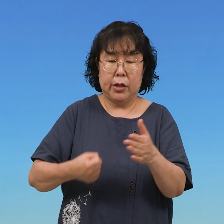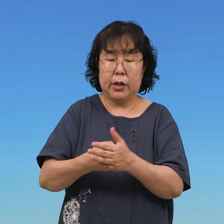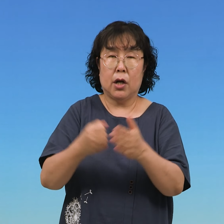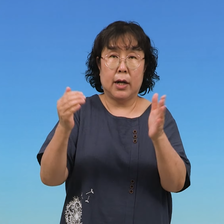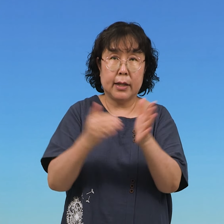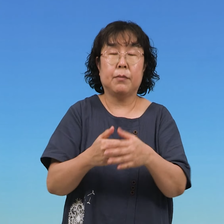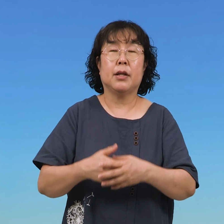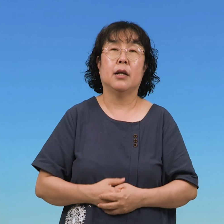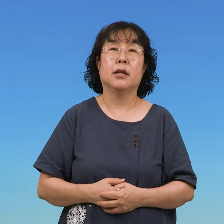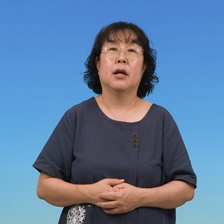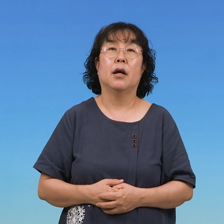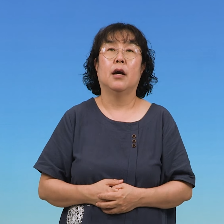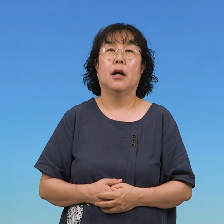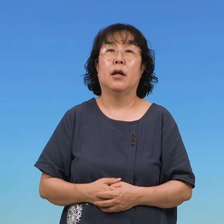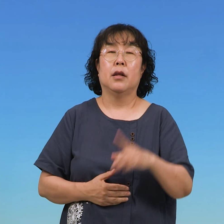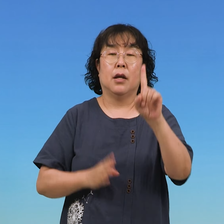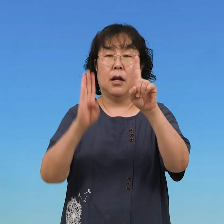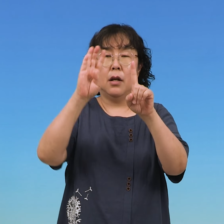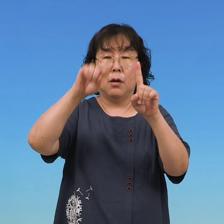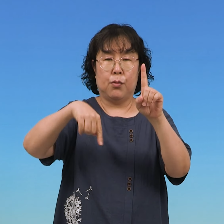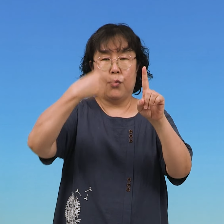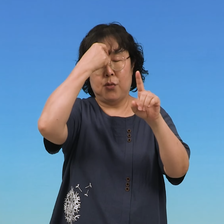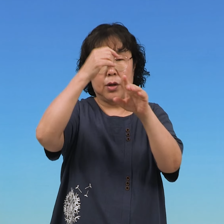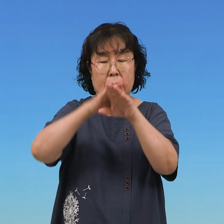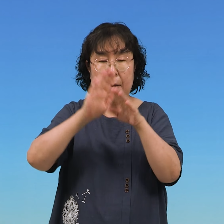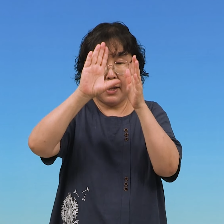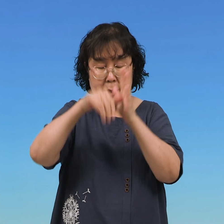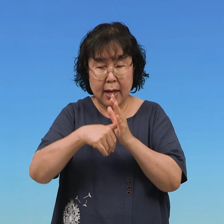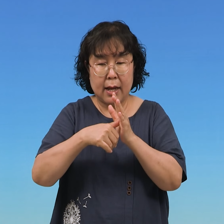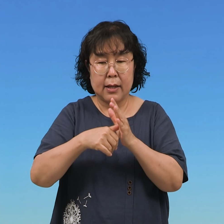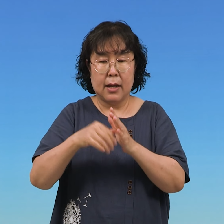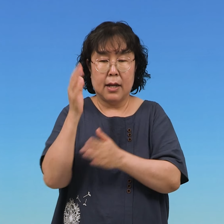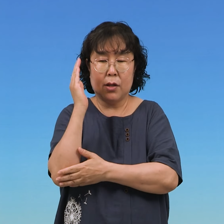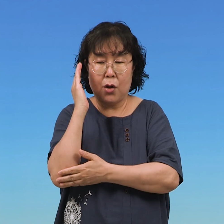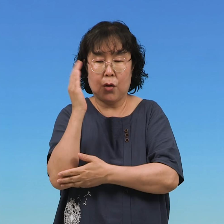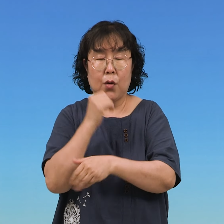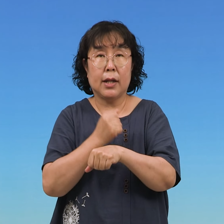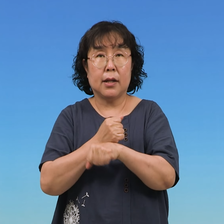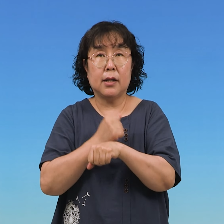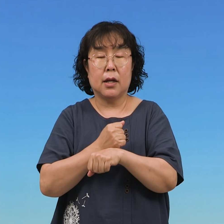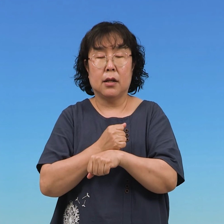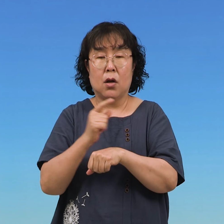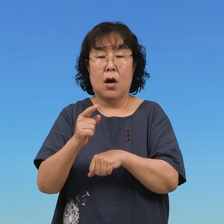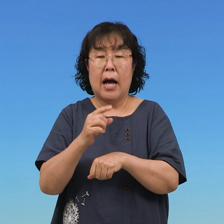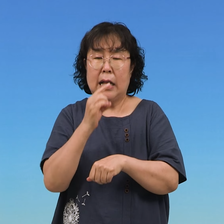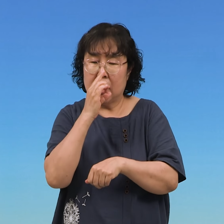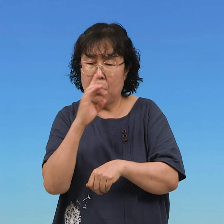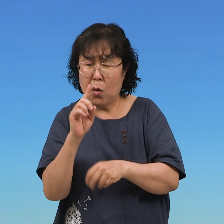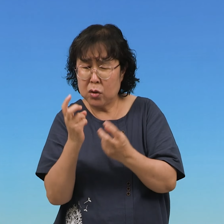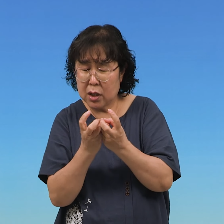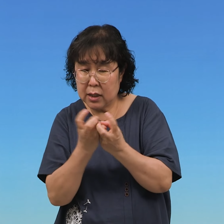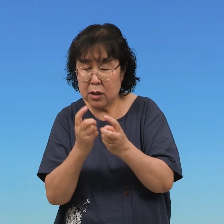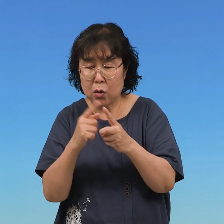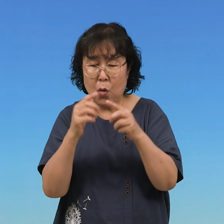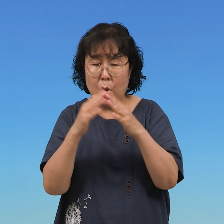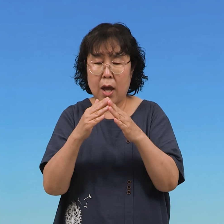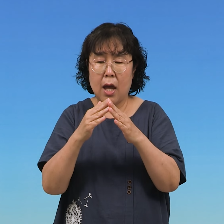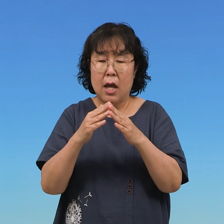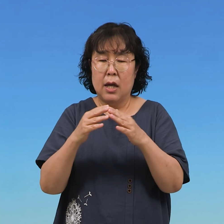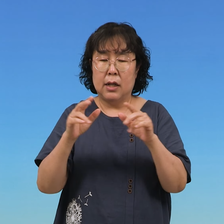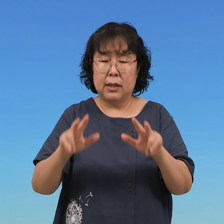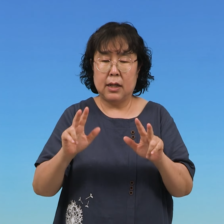때 이렇게 설교했더니 또 이제 막 성도님들이 막 마음이 힘드신 거예요. 그래서 그러면 안 되면 어떻게, 교회가 이제 안정도